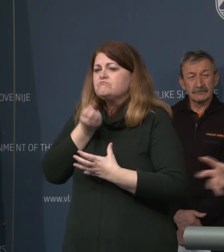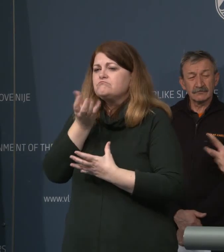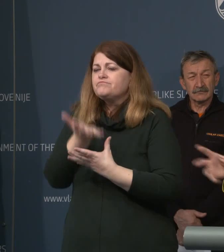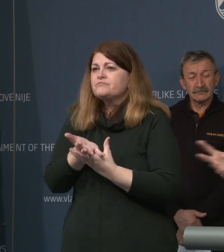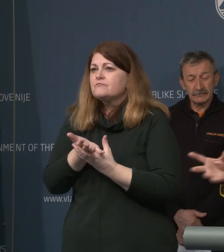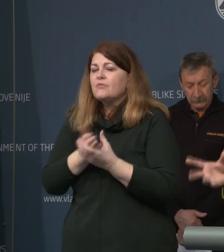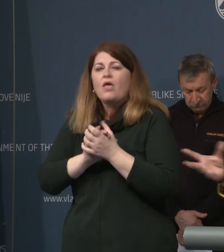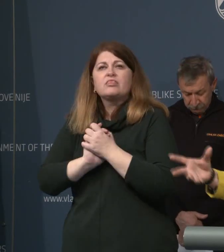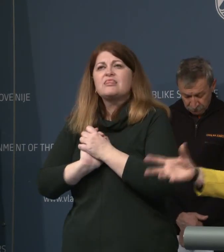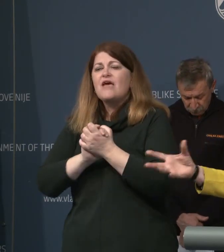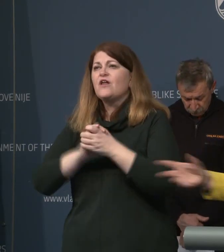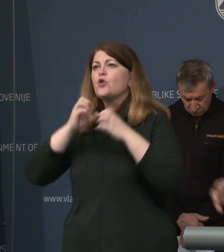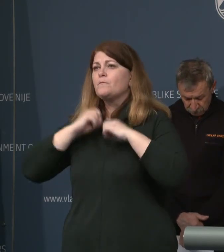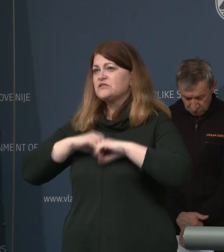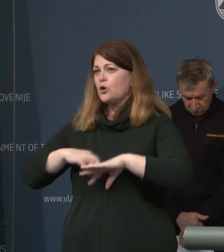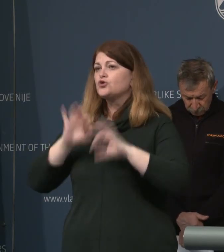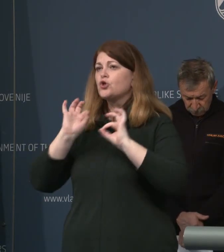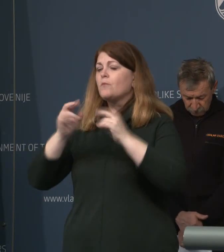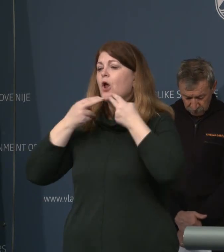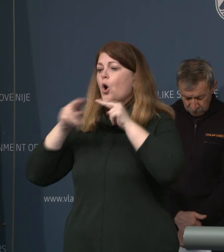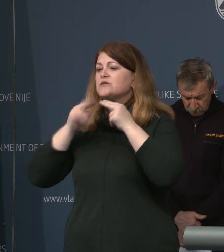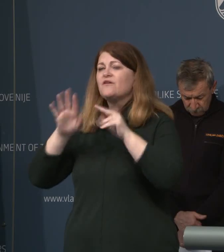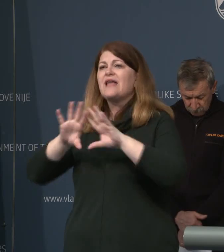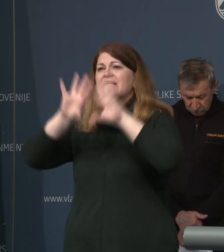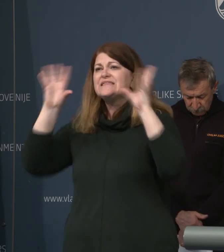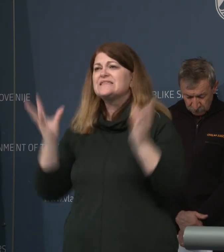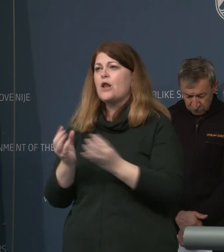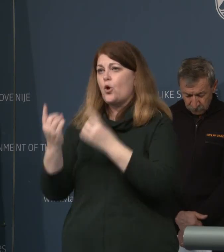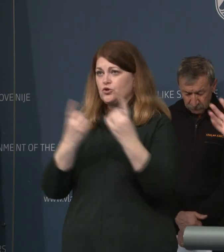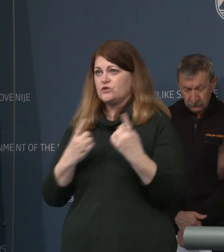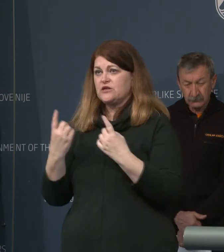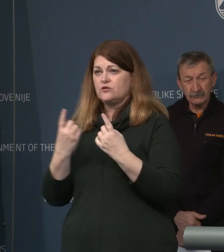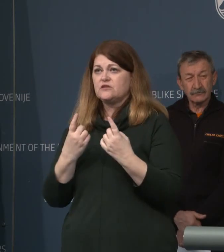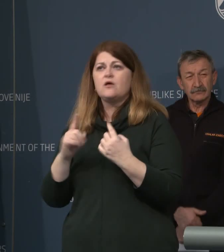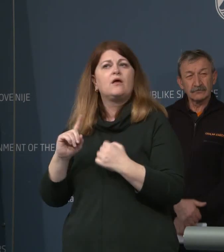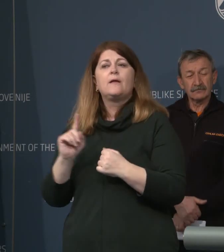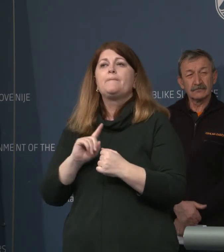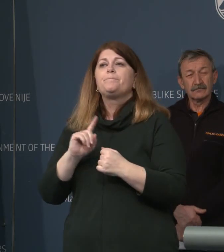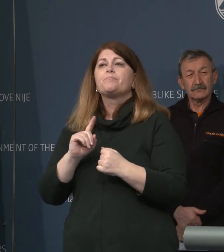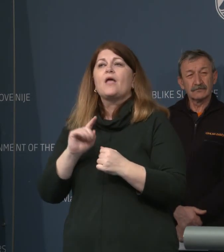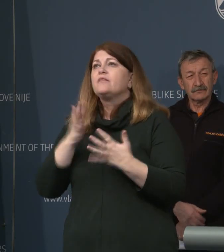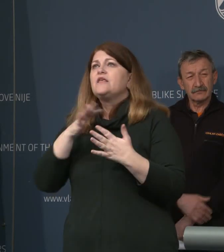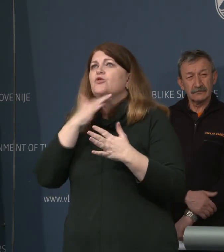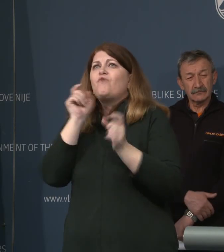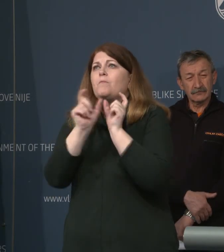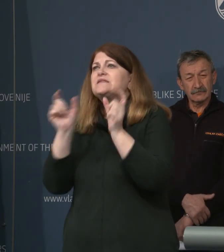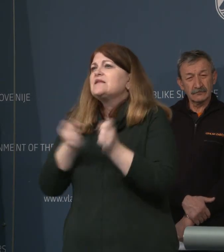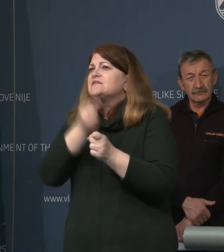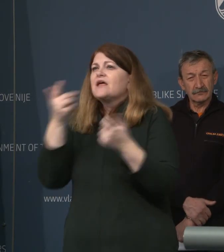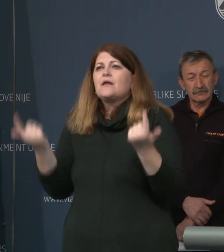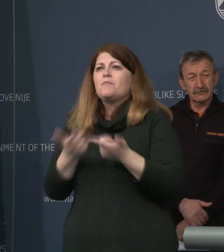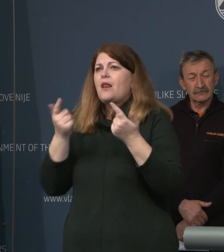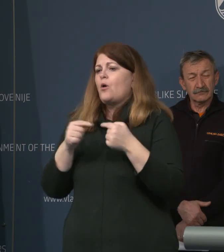neverjetno psihološko dobro odzivanje na celotno situacijo. Ni dovolj pridevnikov, s katerimi bi jih